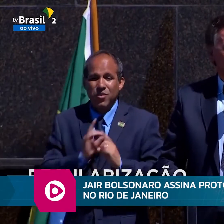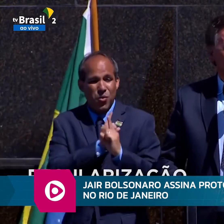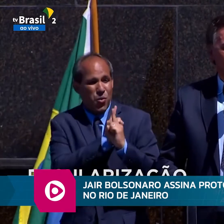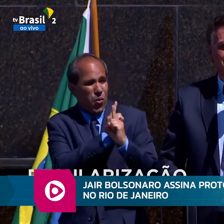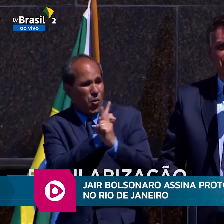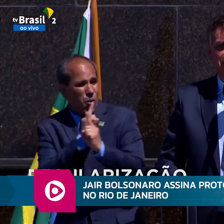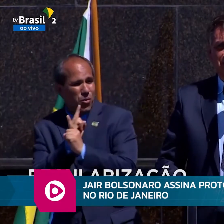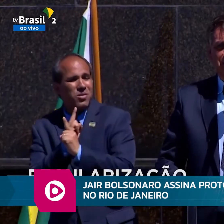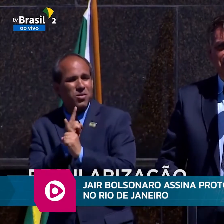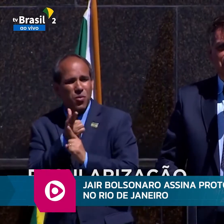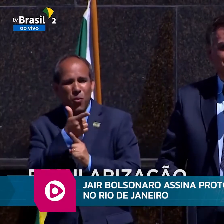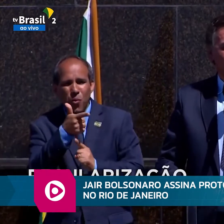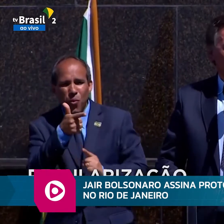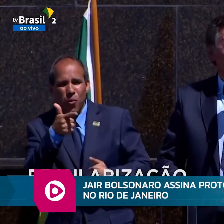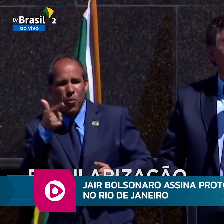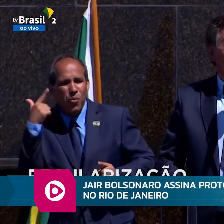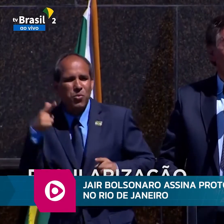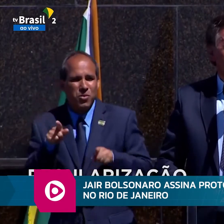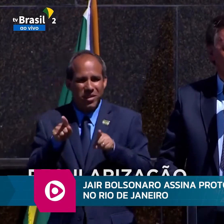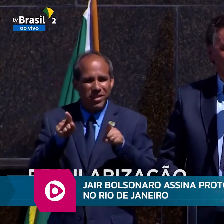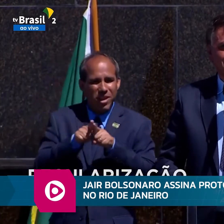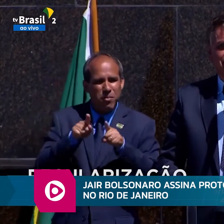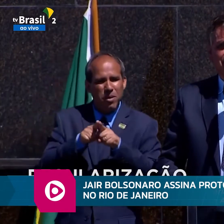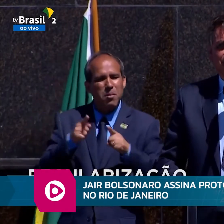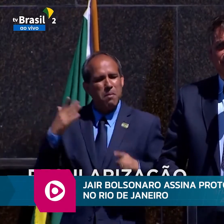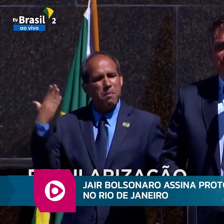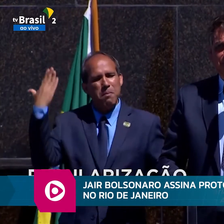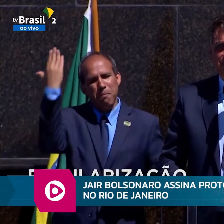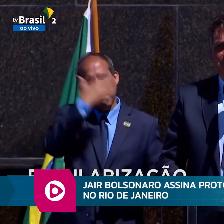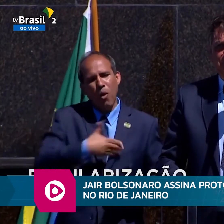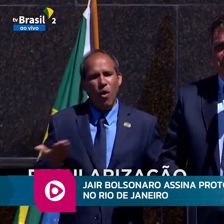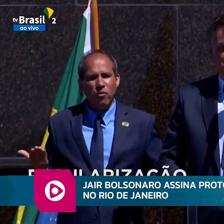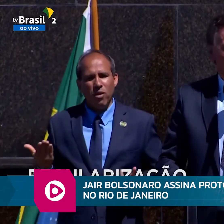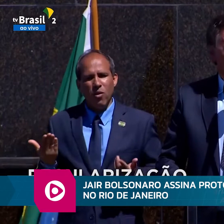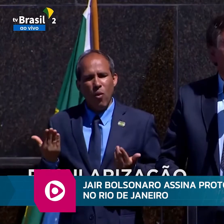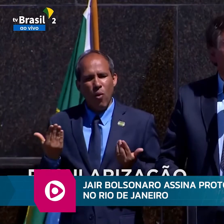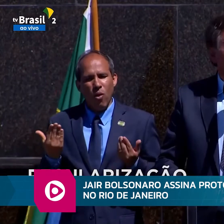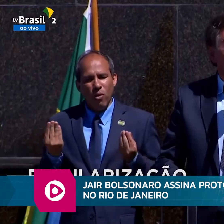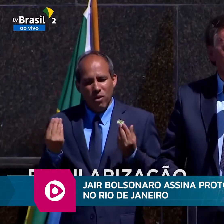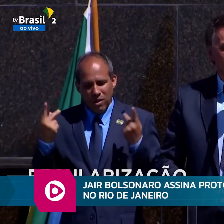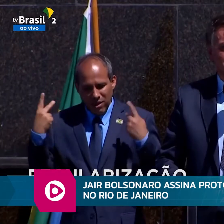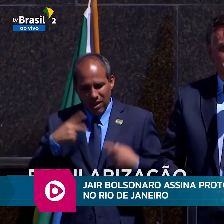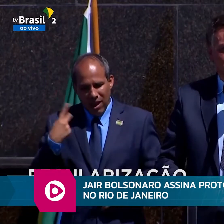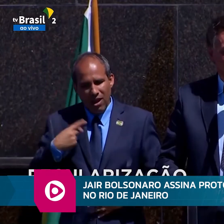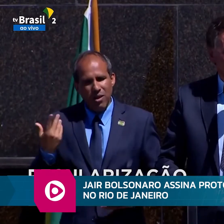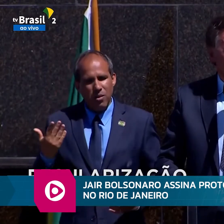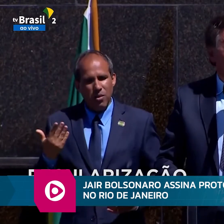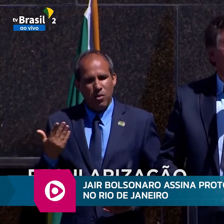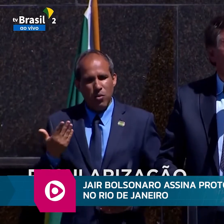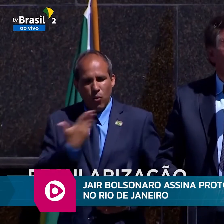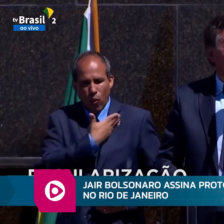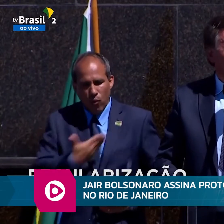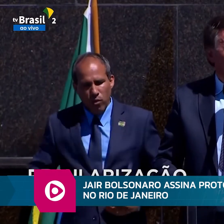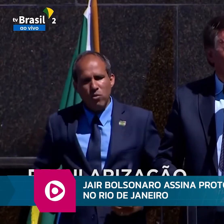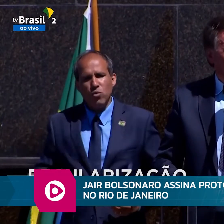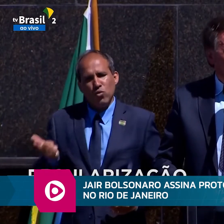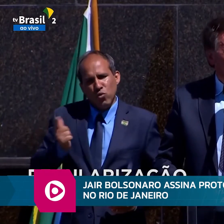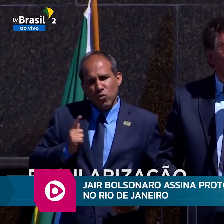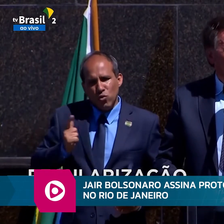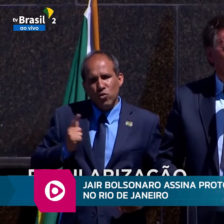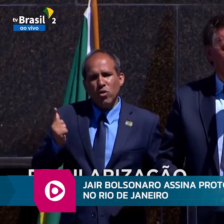reencontro também bem demonstra na prática que o governo que ajuda